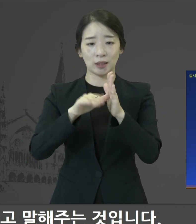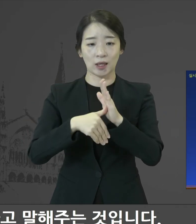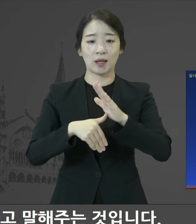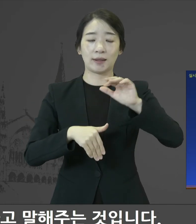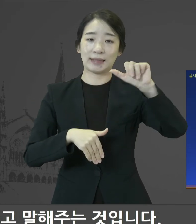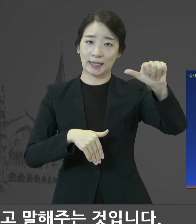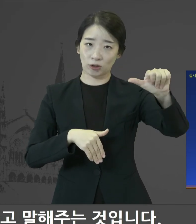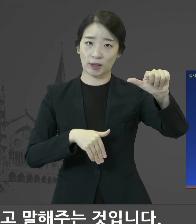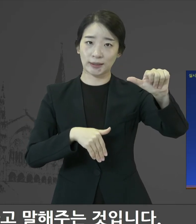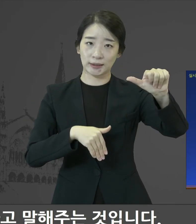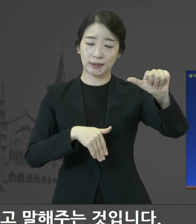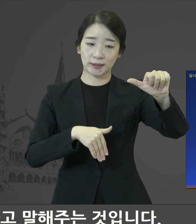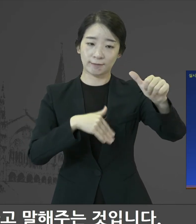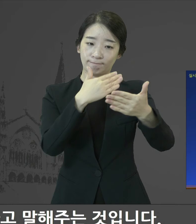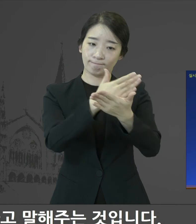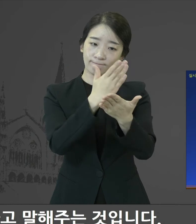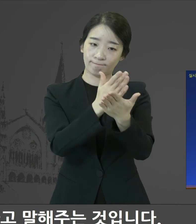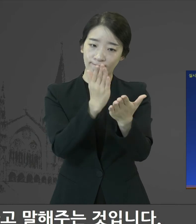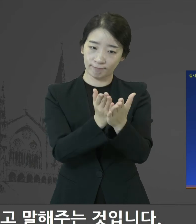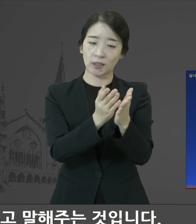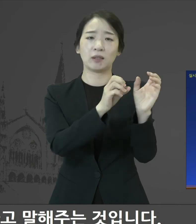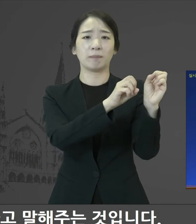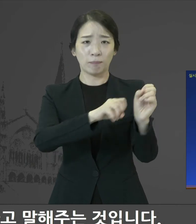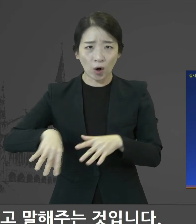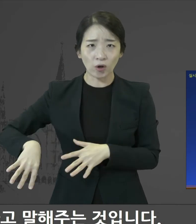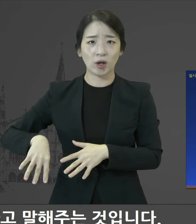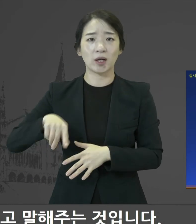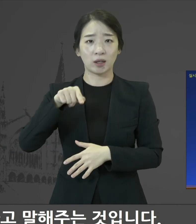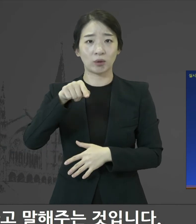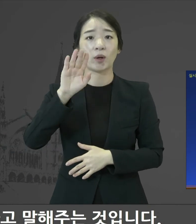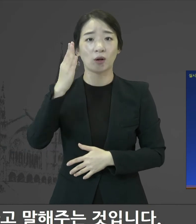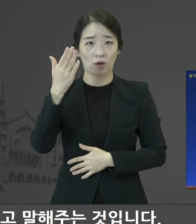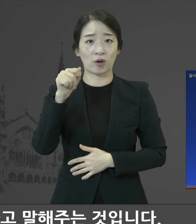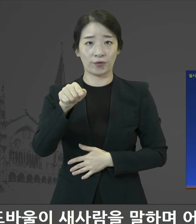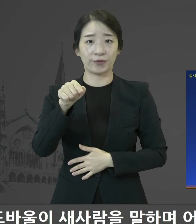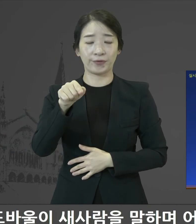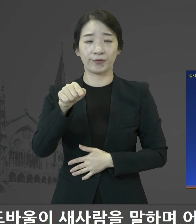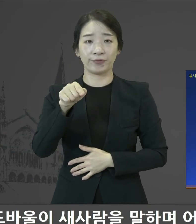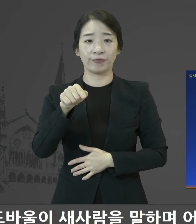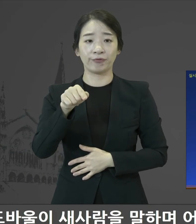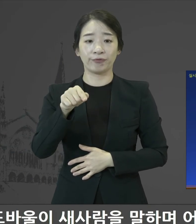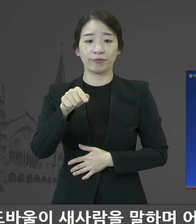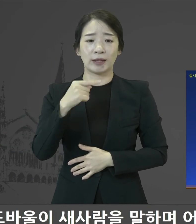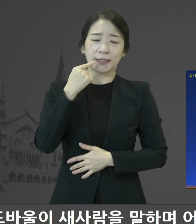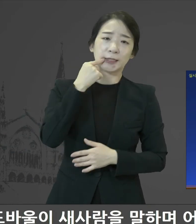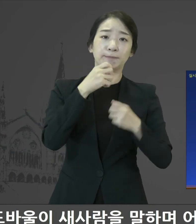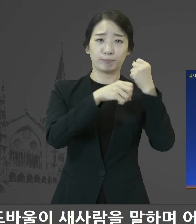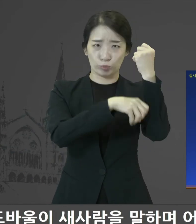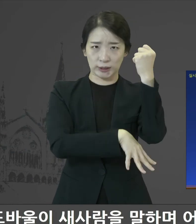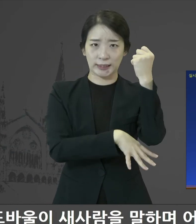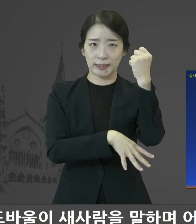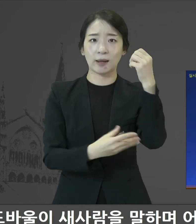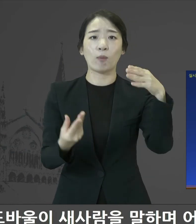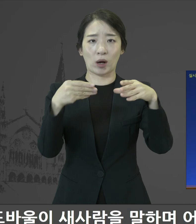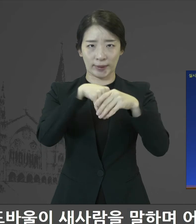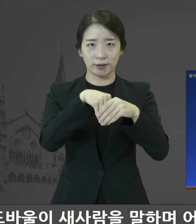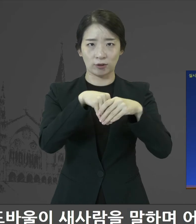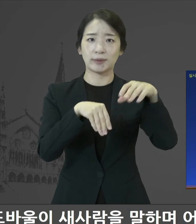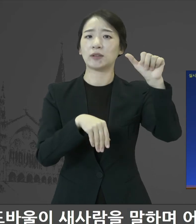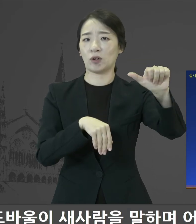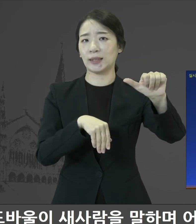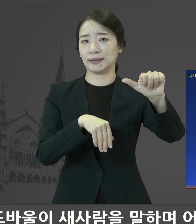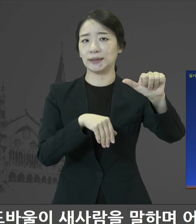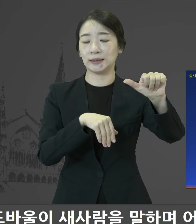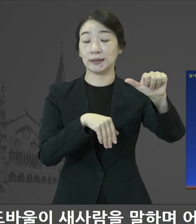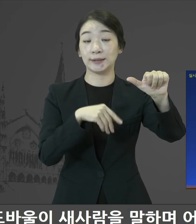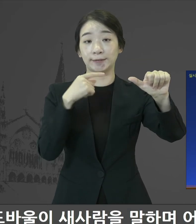5가지 버려야 될 리스트, 쓴뿌리부터 시작돼서 5가지 버려야 될 리스트들을 버리라고